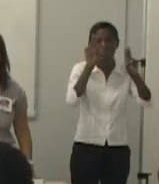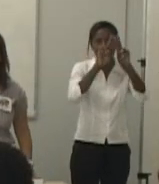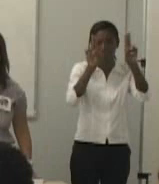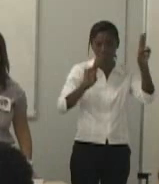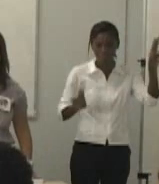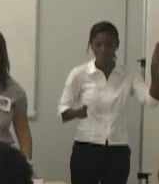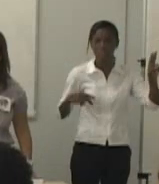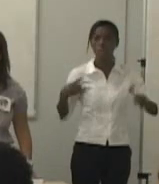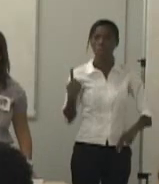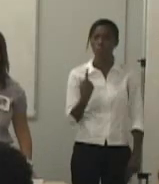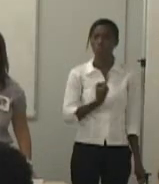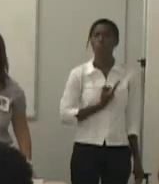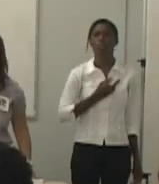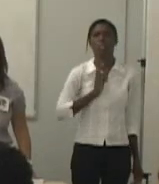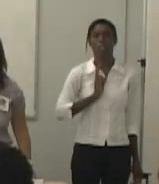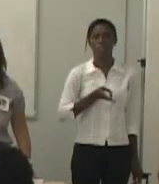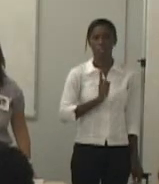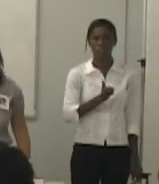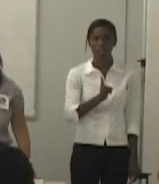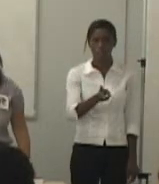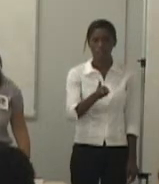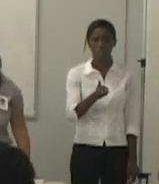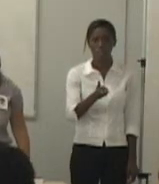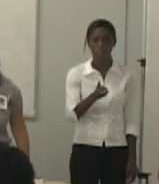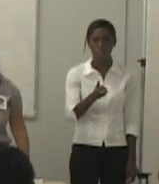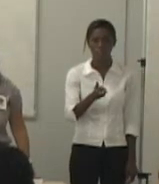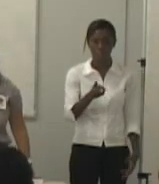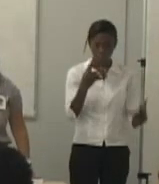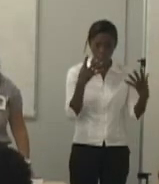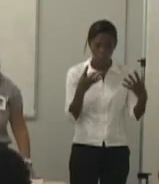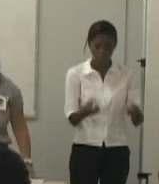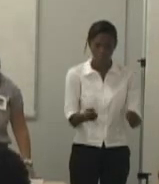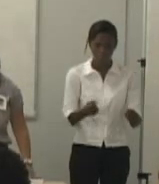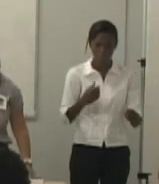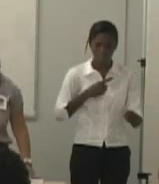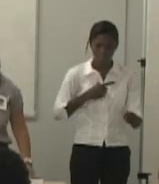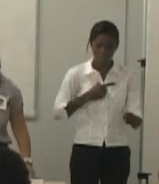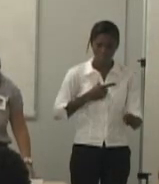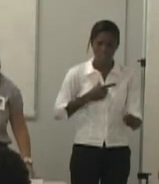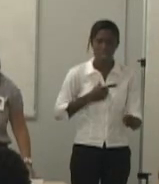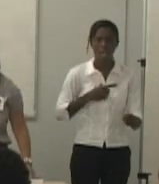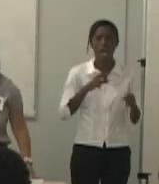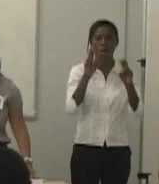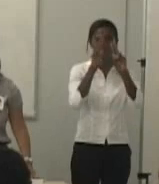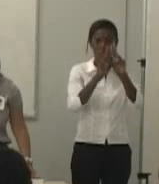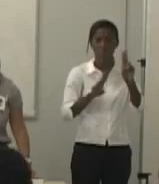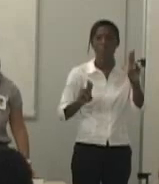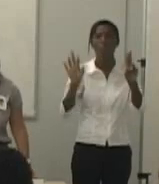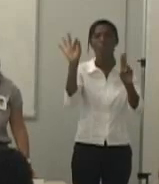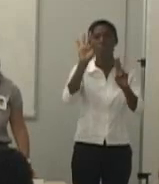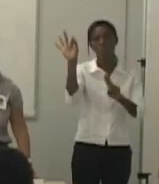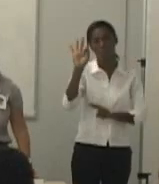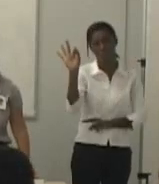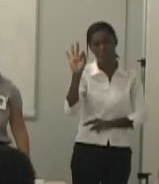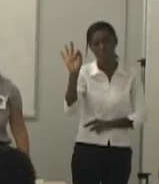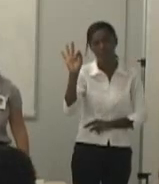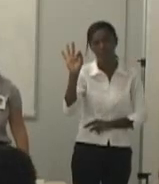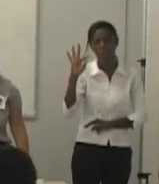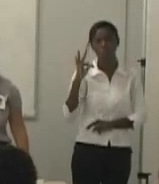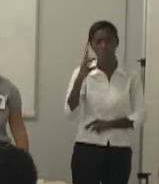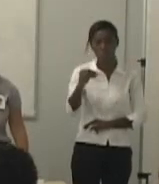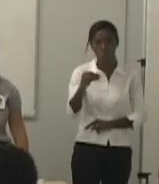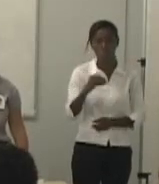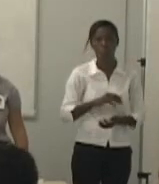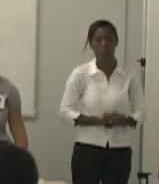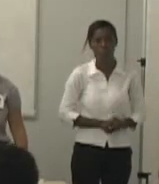somos desde sempre favoráveis à universalização do ensino superior assim como somos eh com relação